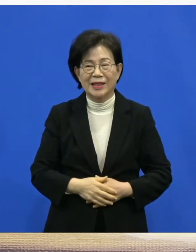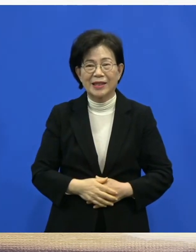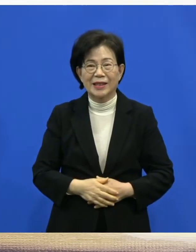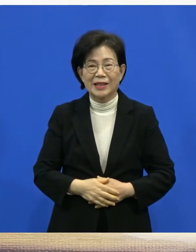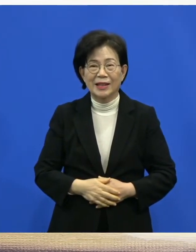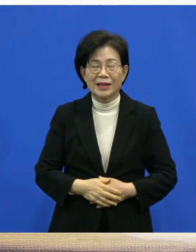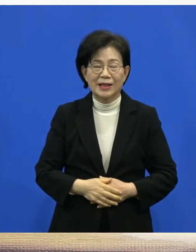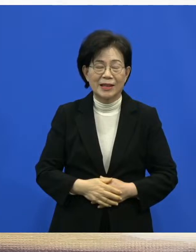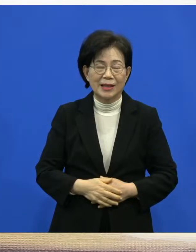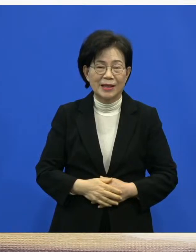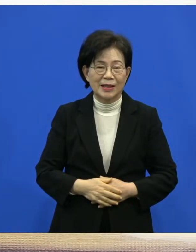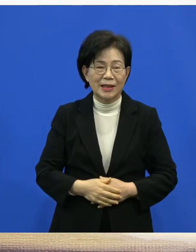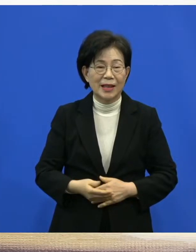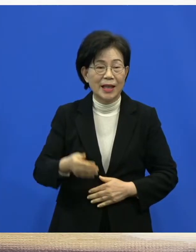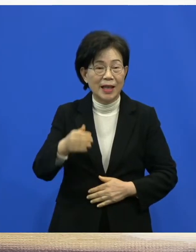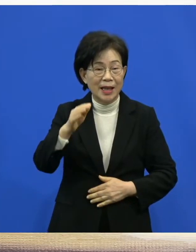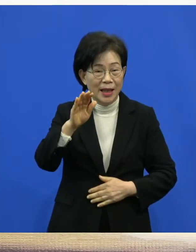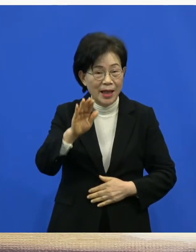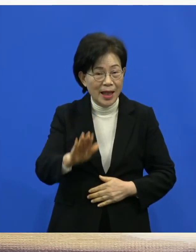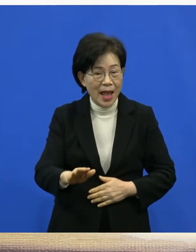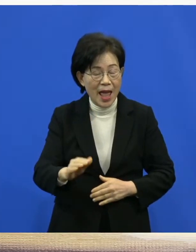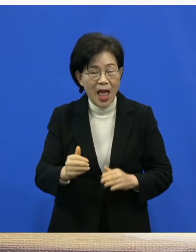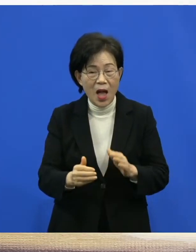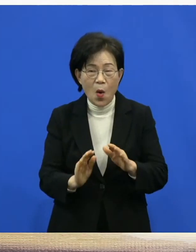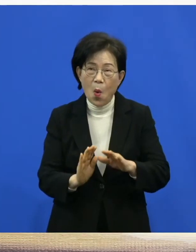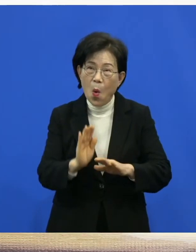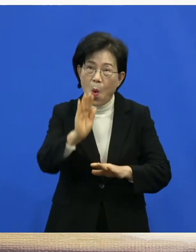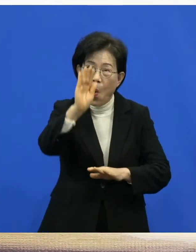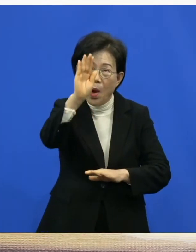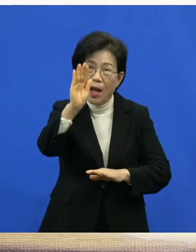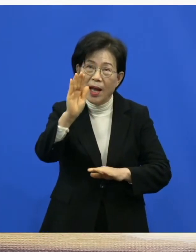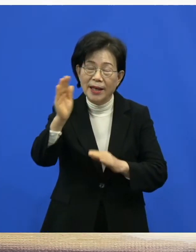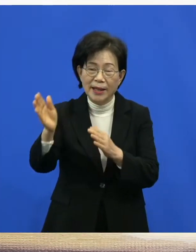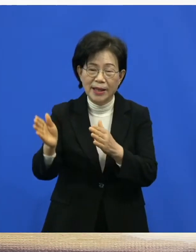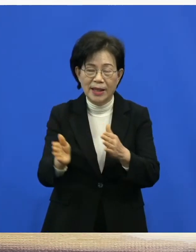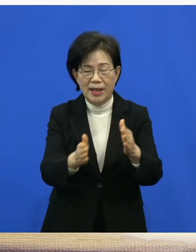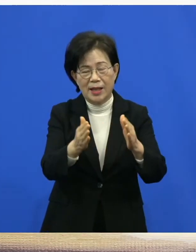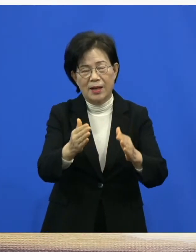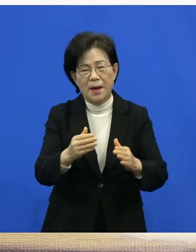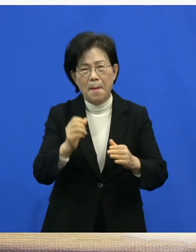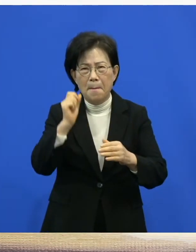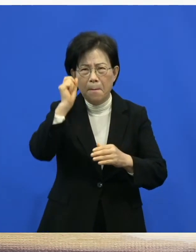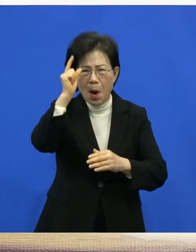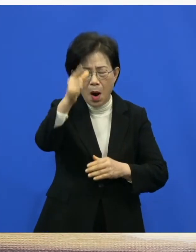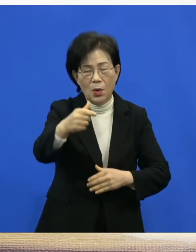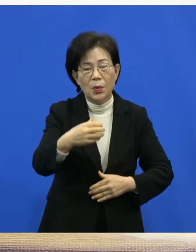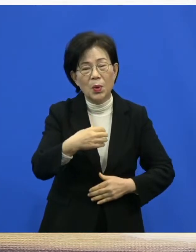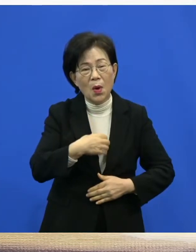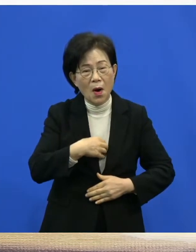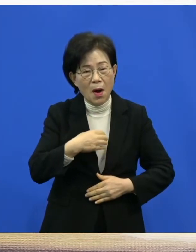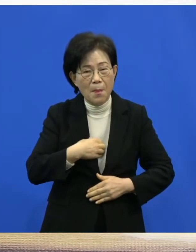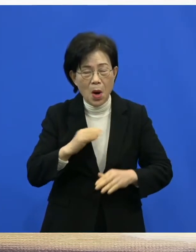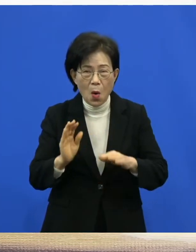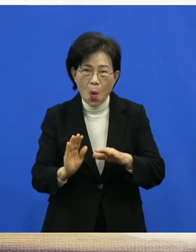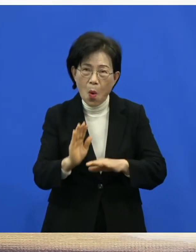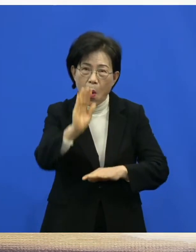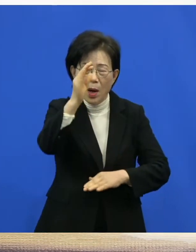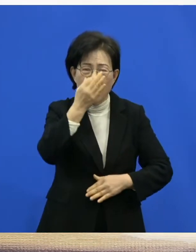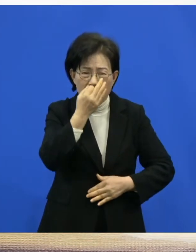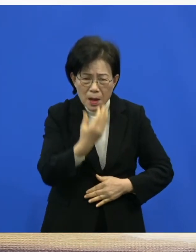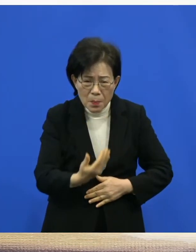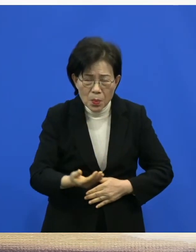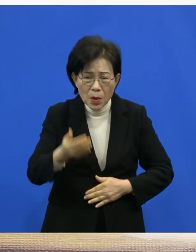그런데 정상은 멀고도 험한 것입니다. 근데 여러분 올라가는 건 힘든데 내려가는